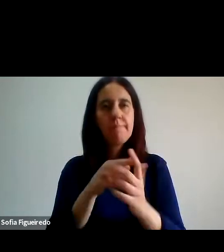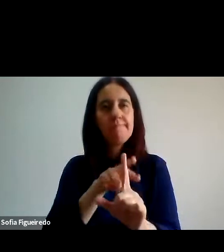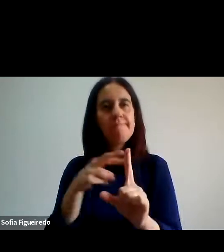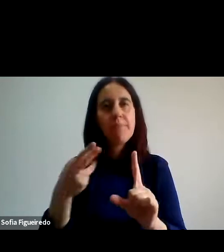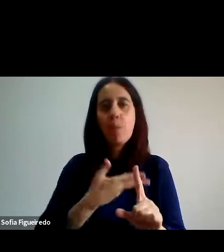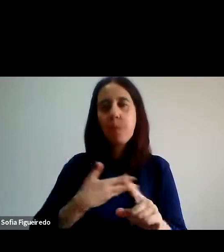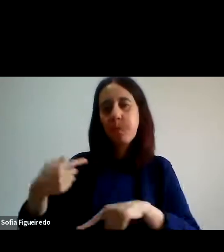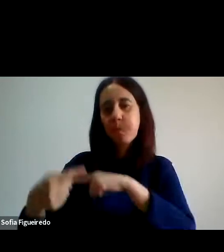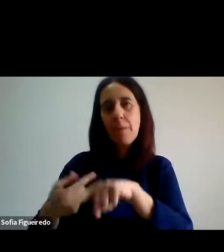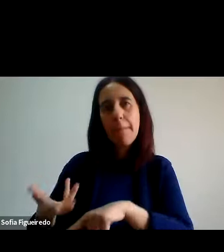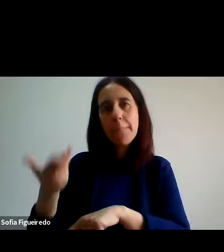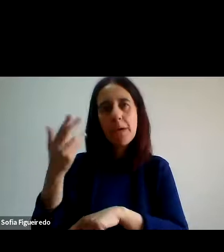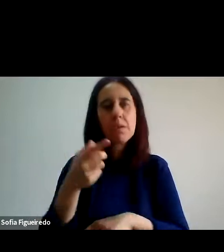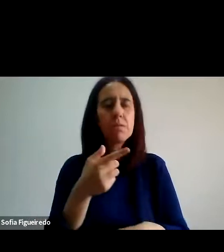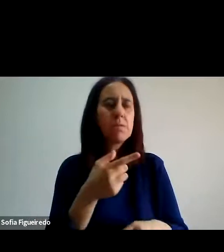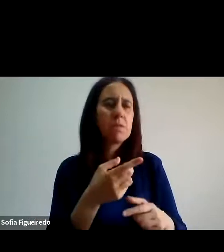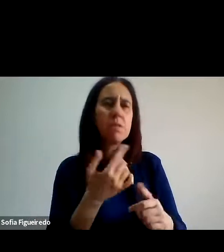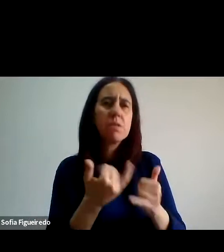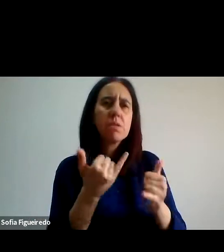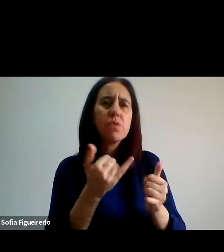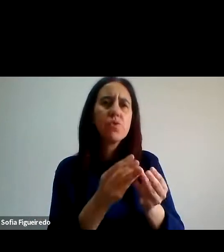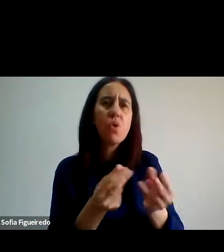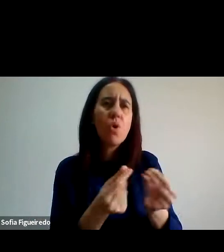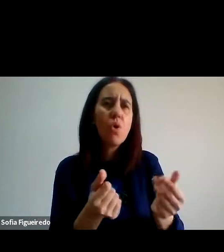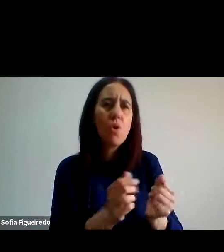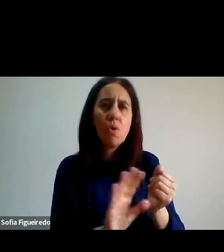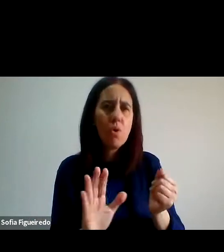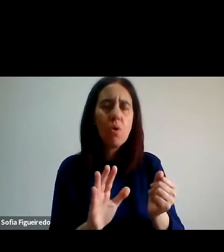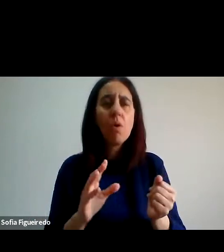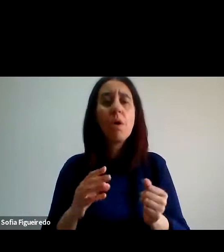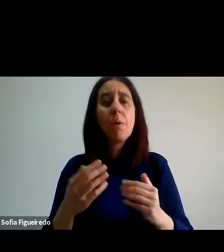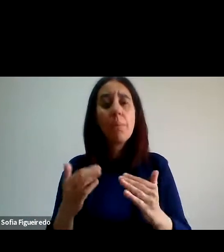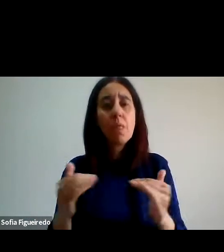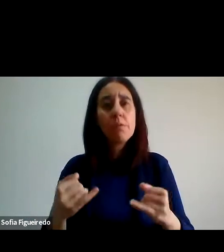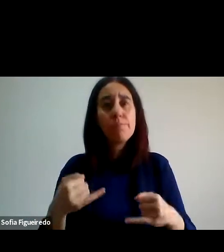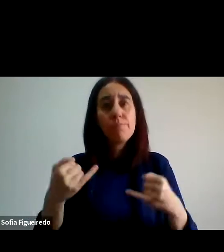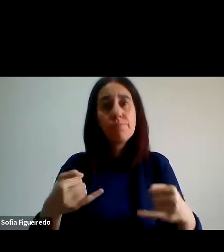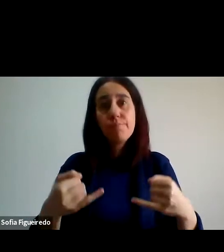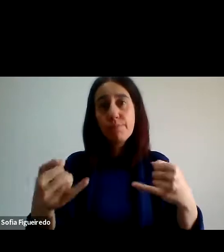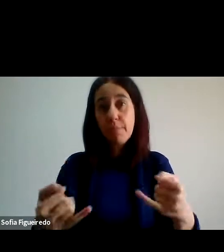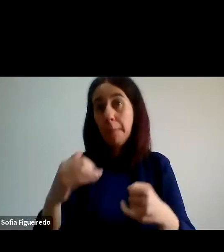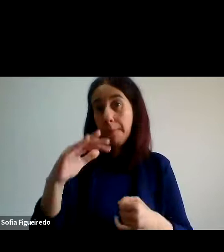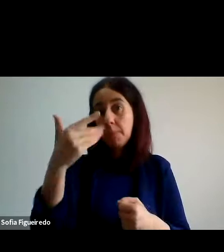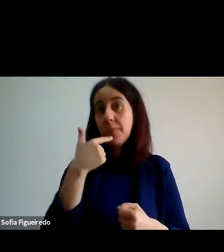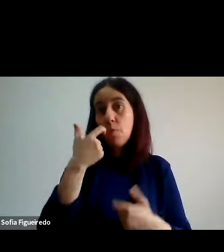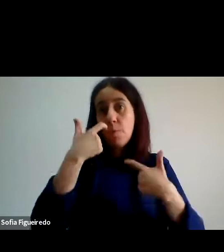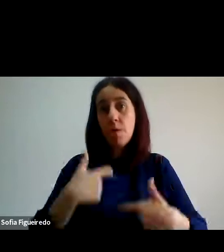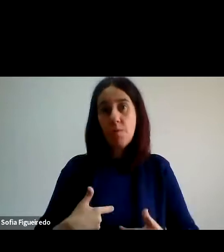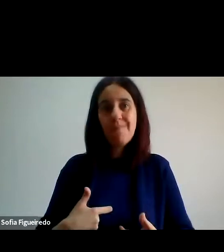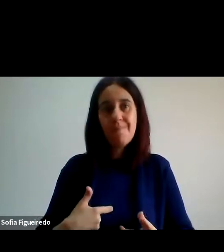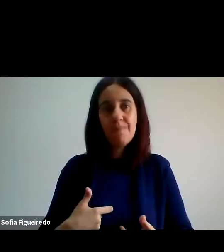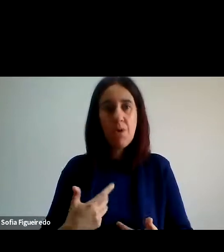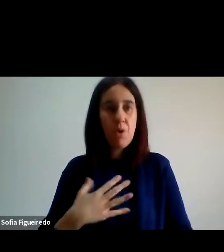uma perspectiva meramente instrumental e funcional, para dimensões seguintes. Primeiro temos a própria dimensão humana do mundo em que